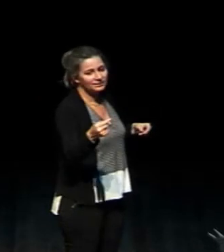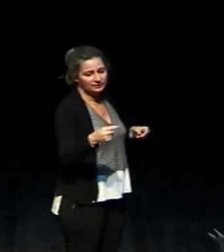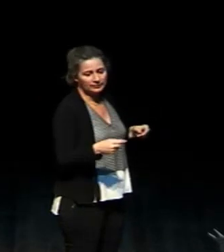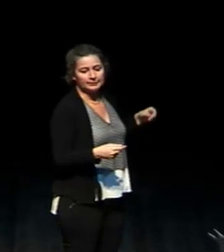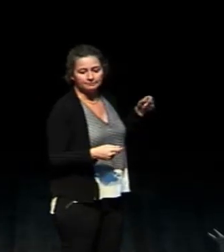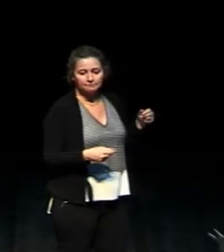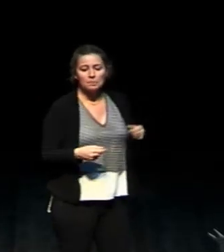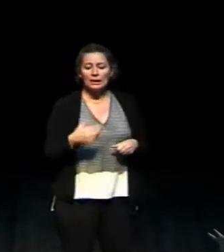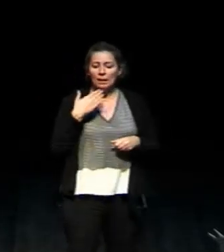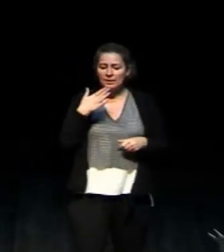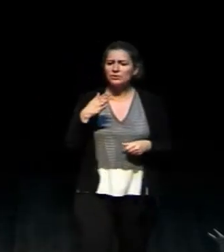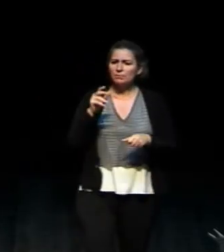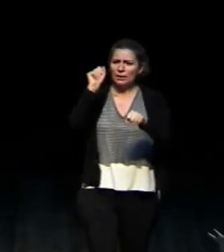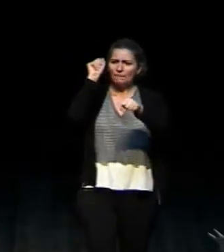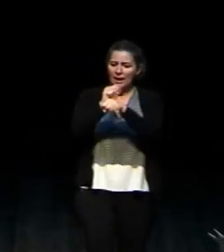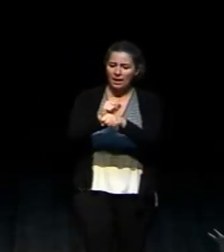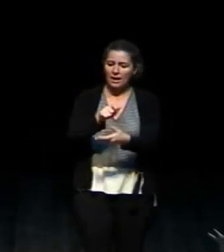Volta, por favor, aqui.